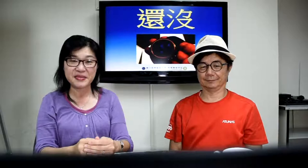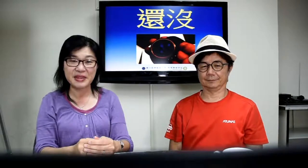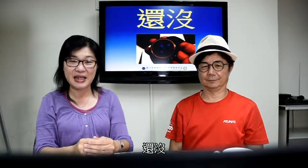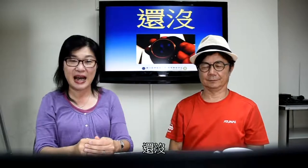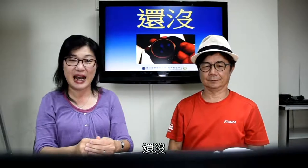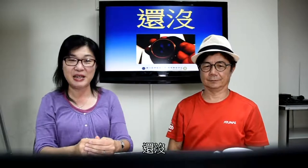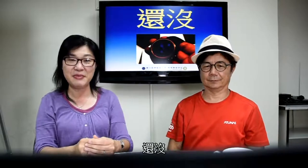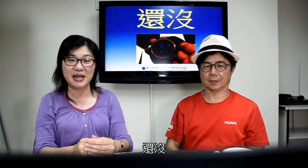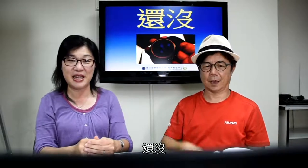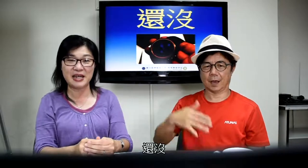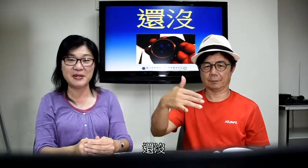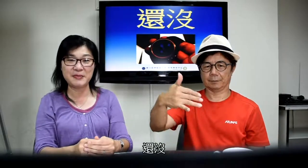还没